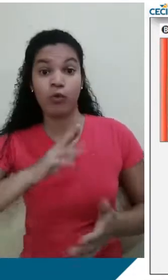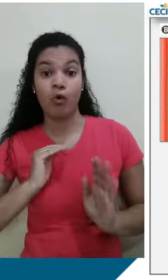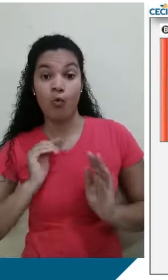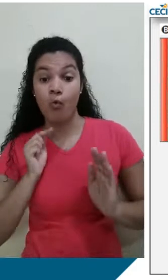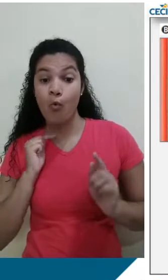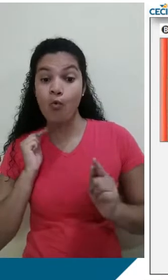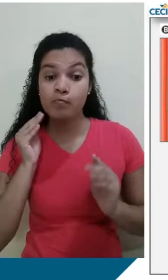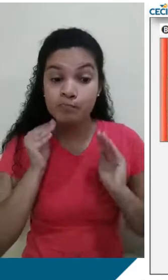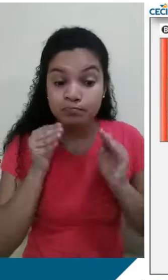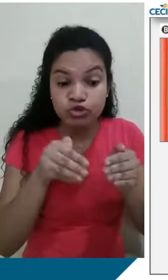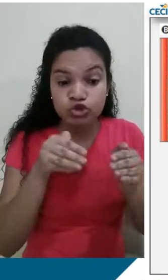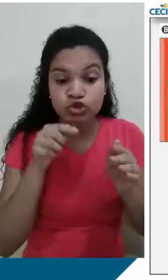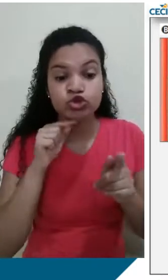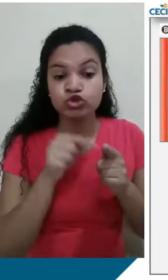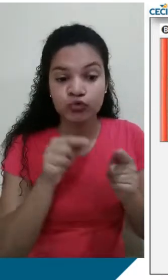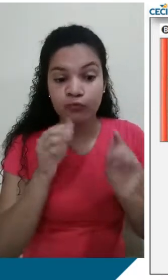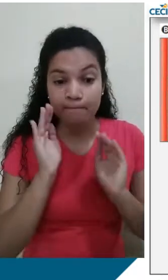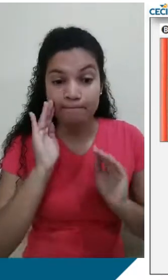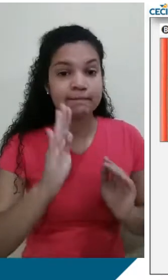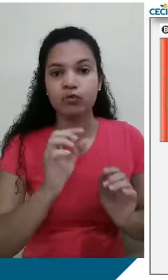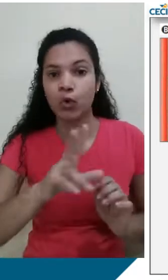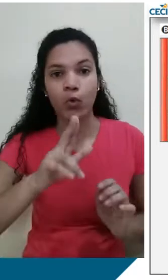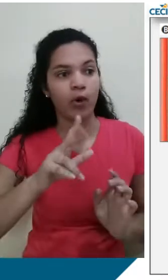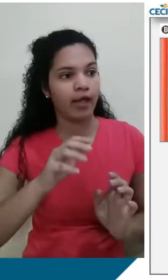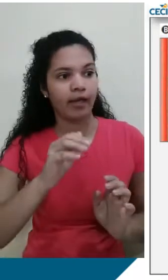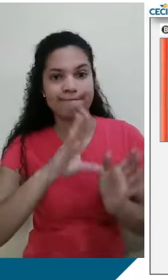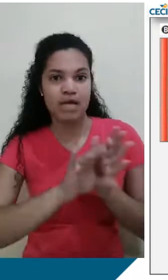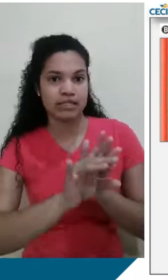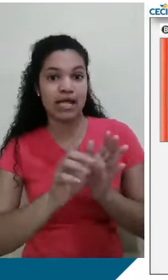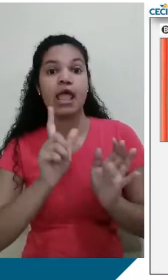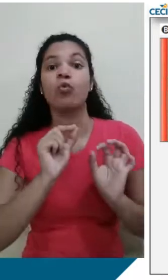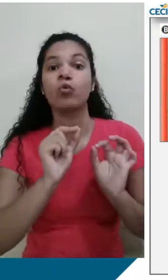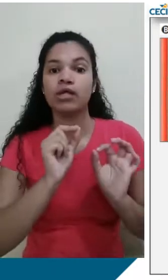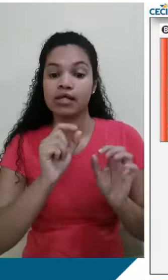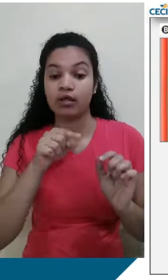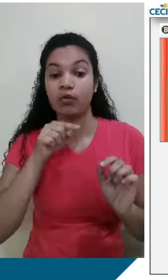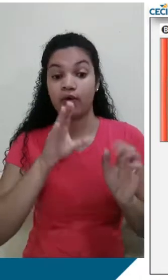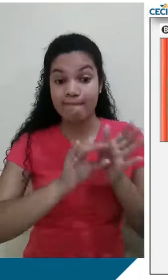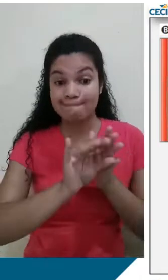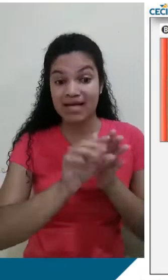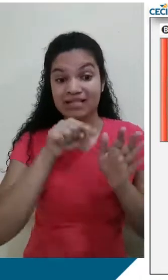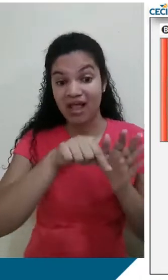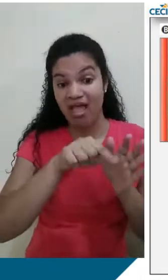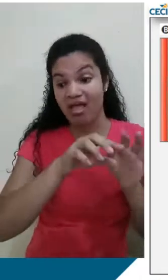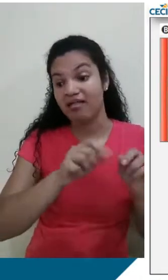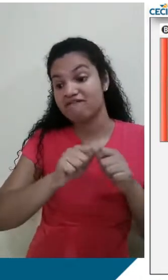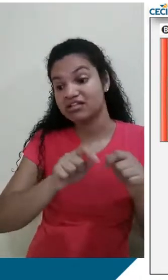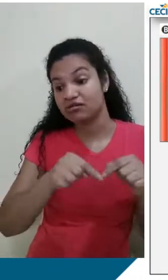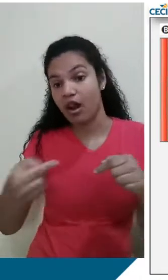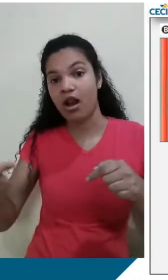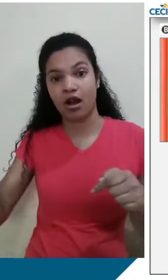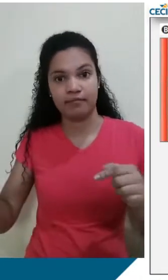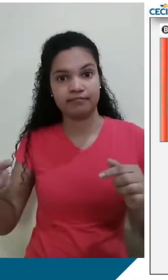bactérias, mas as toxinas produzidas por elas. Essas substâncias anulam os efeitos maléficos dessas toxinas e